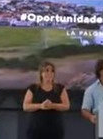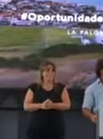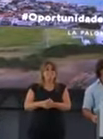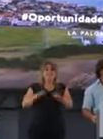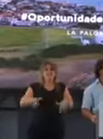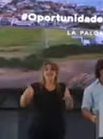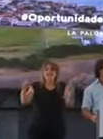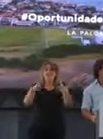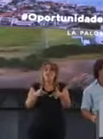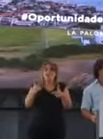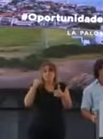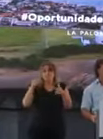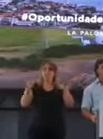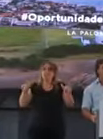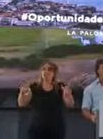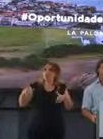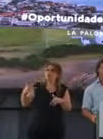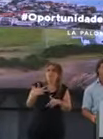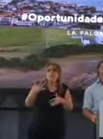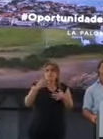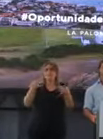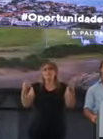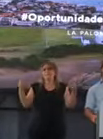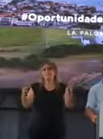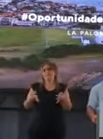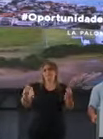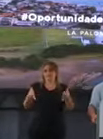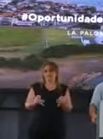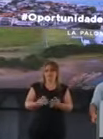En esta reunión en La Paloma, que hice especialísimo.